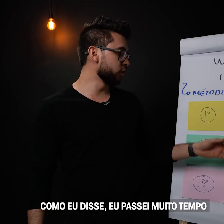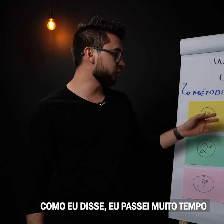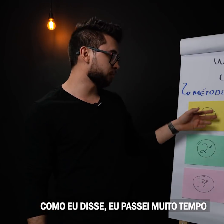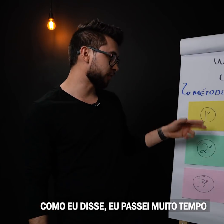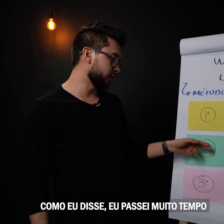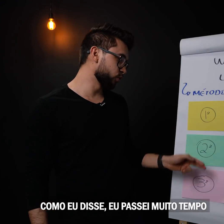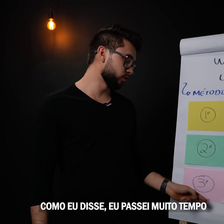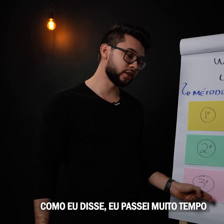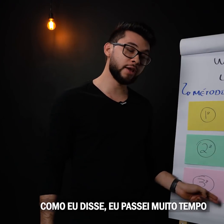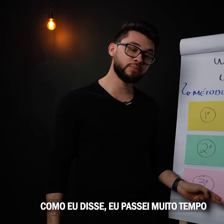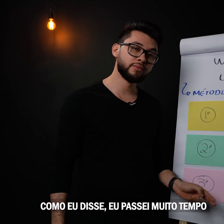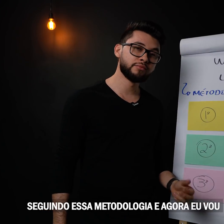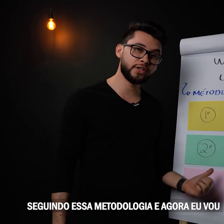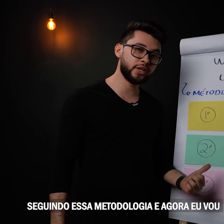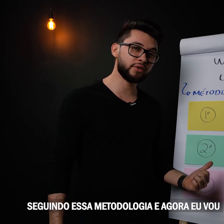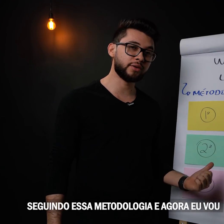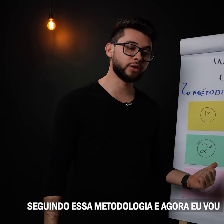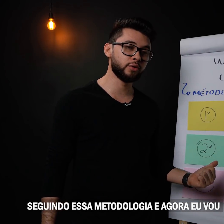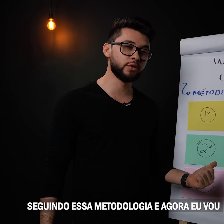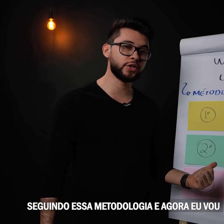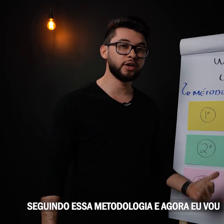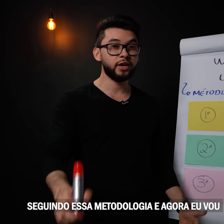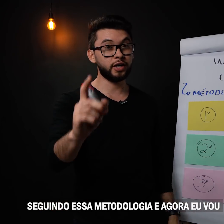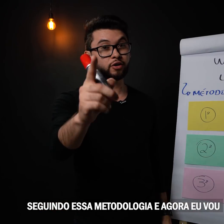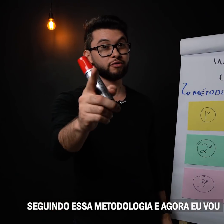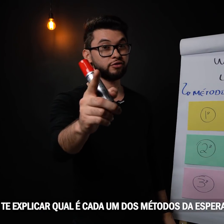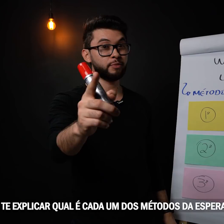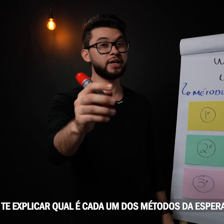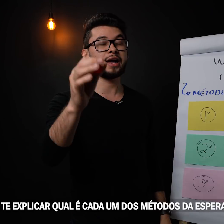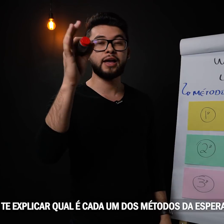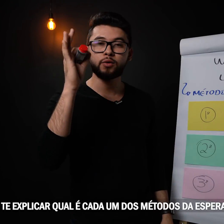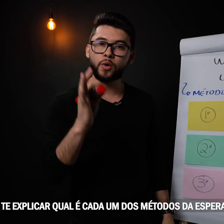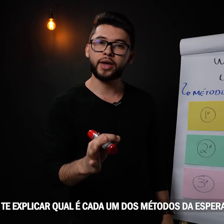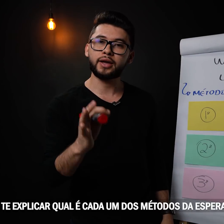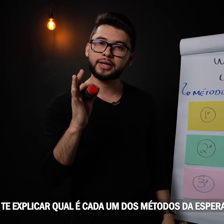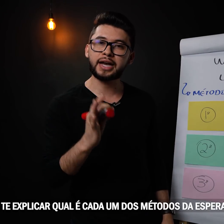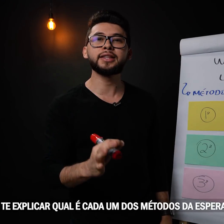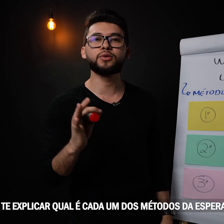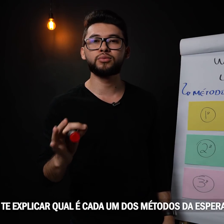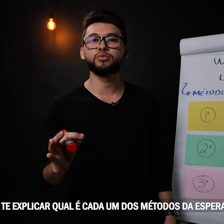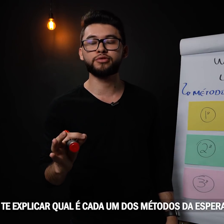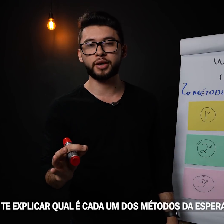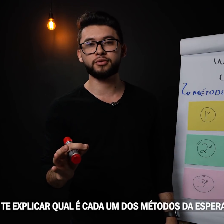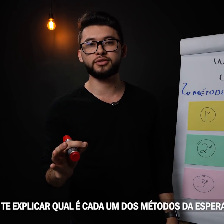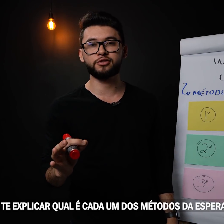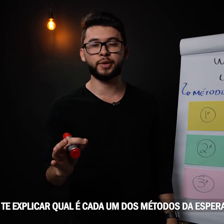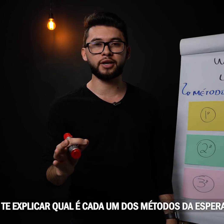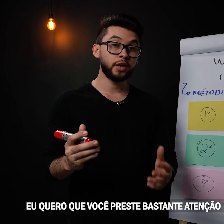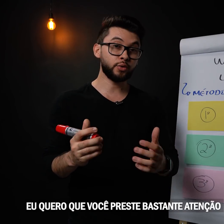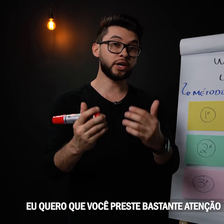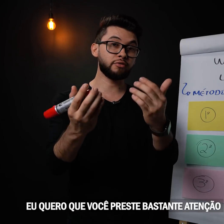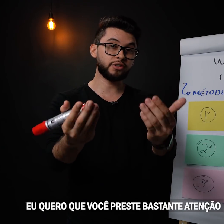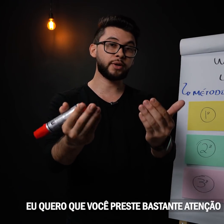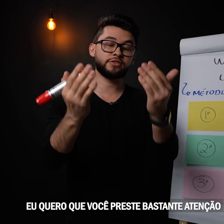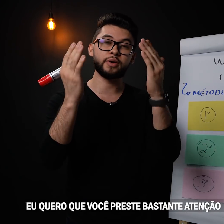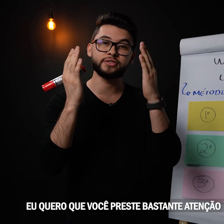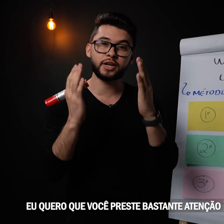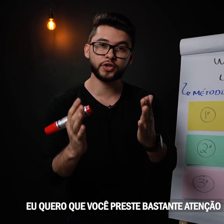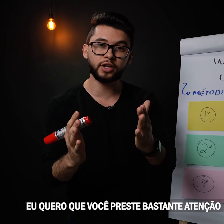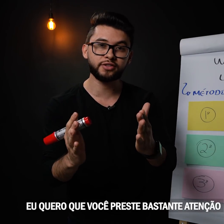disse, passei muito tempo seguindo essa metodologia e agora eu vou te explicar qual é cada um dos métodos da esperança. Eu quero que você preste bastante atenção